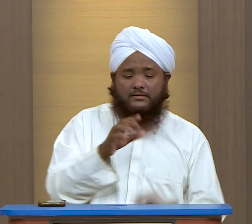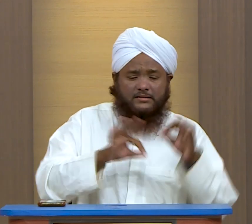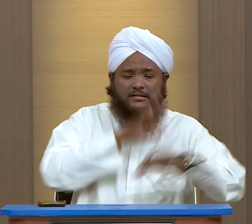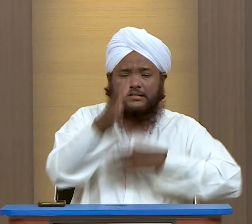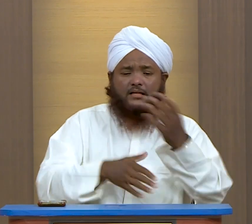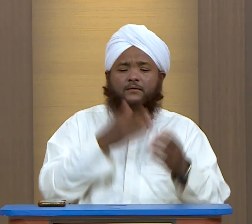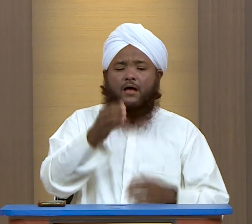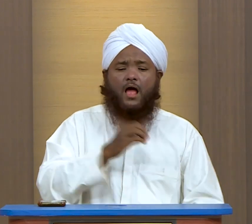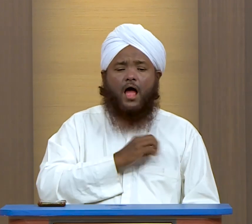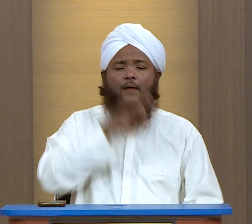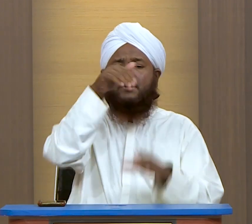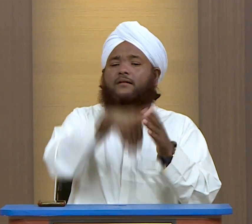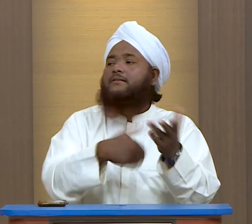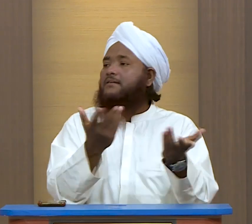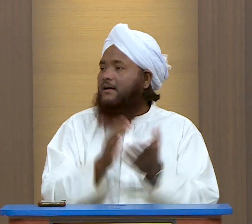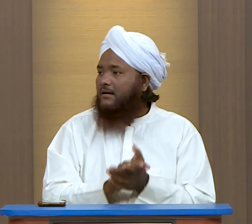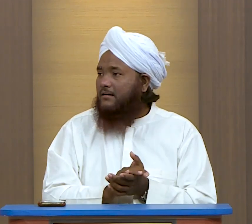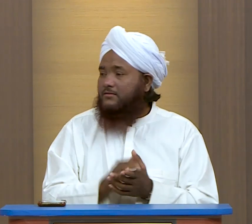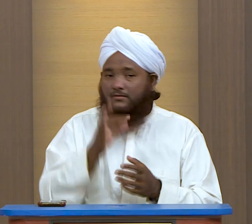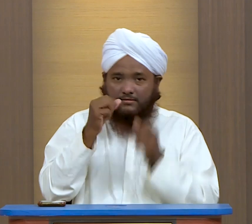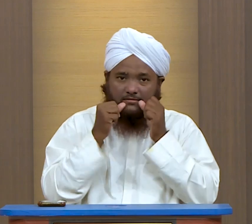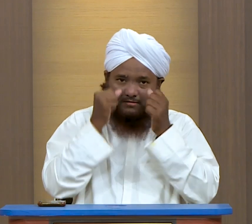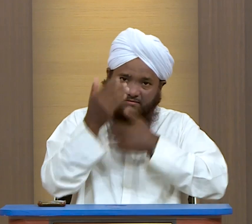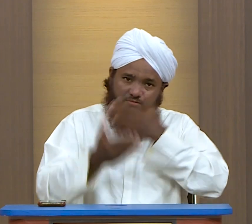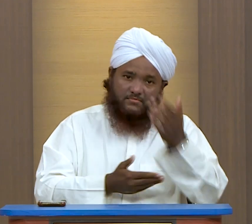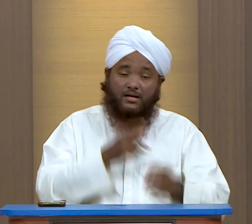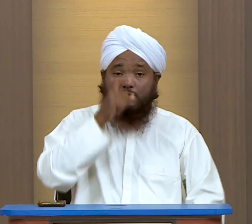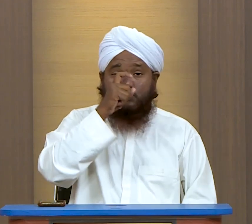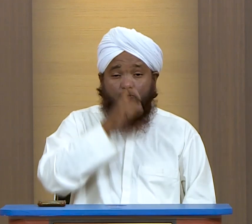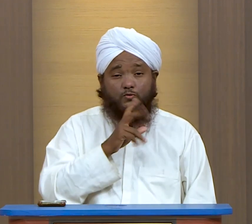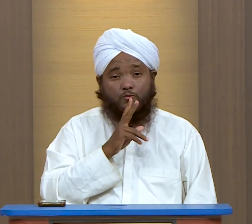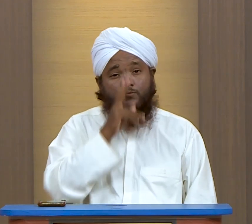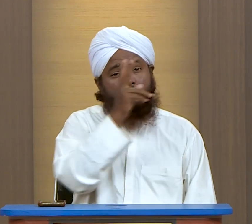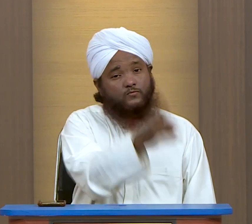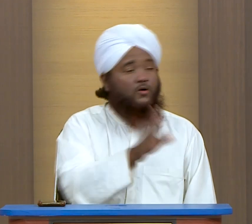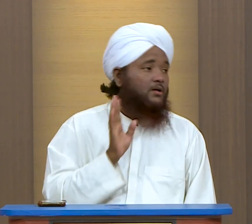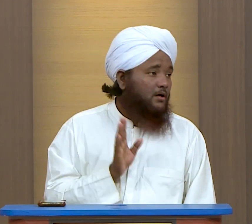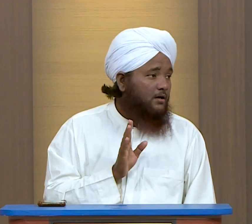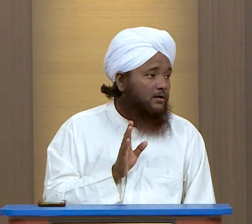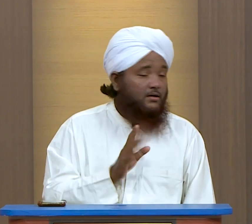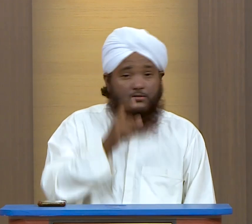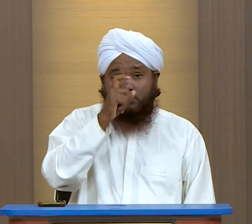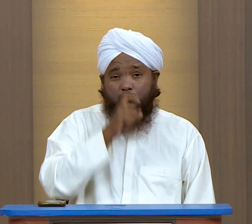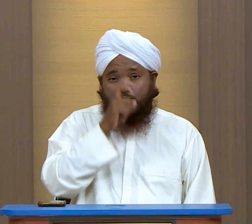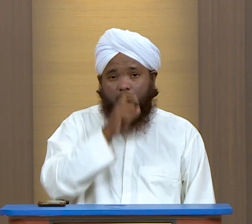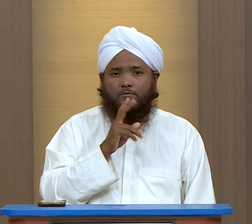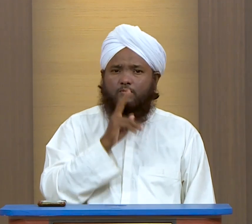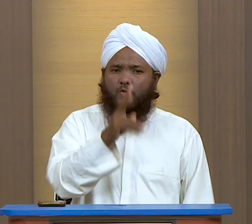جانے والا عمل کون سا ہے؟ ارشاد فرمایا، جھوٹ بولنا۔ جب بندہ جھوٹ بولتا ہے تو گناہ کرتا ہے، اور جب